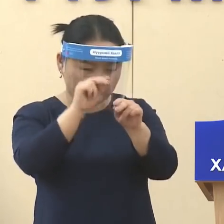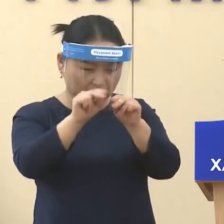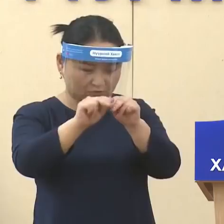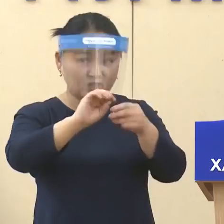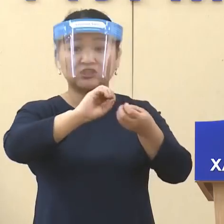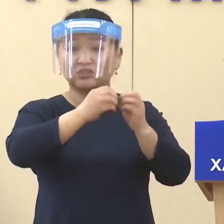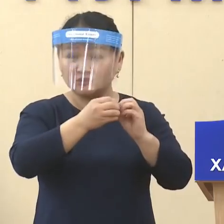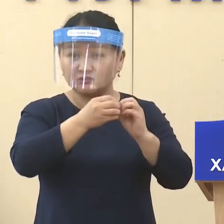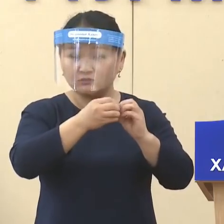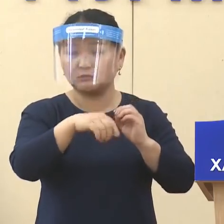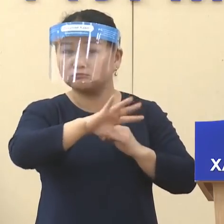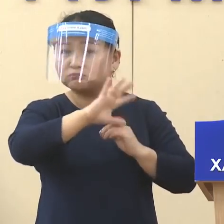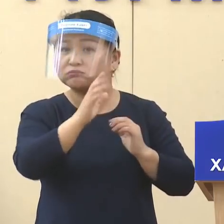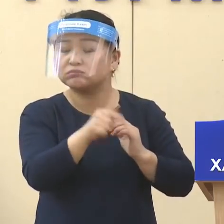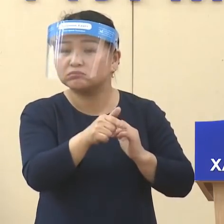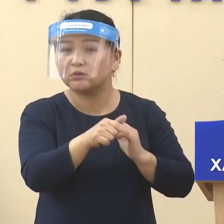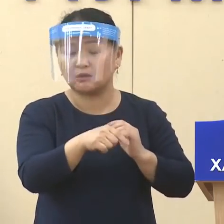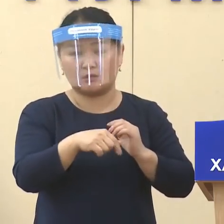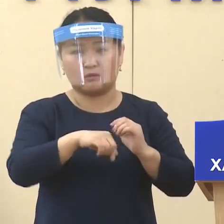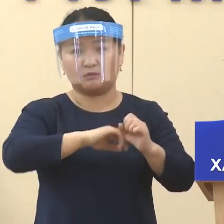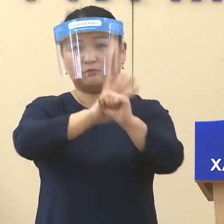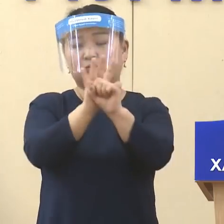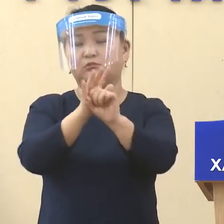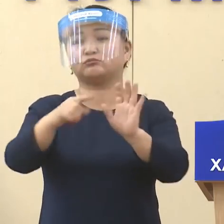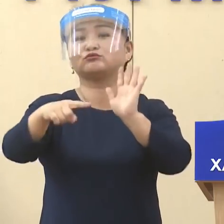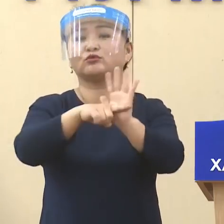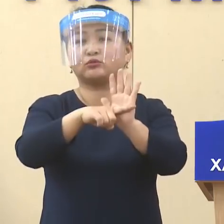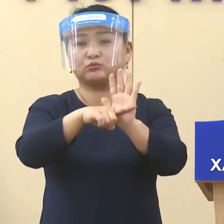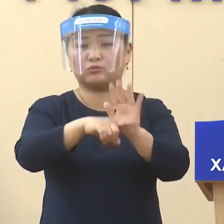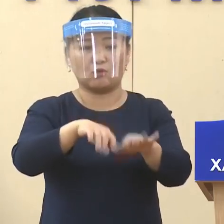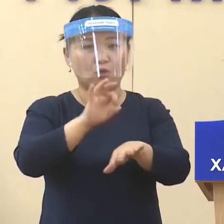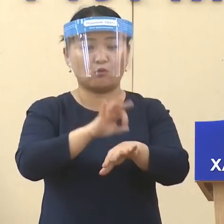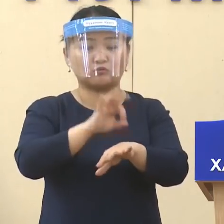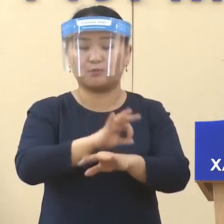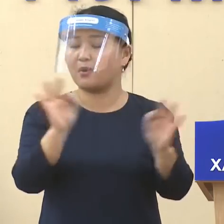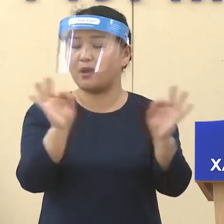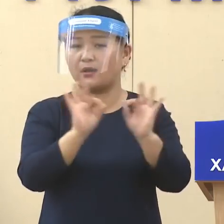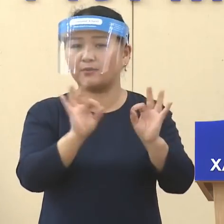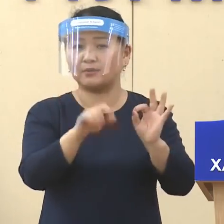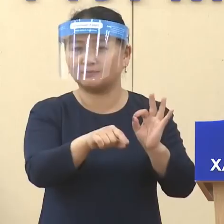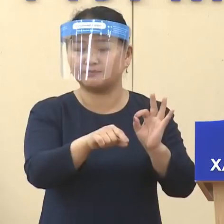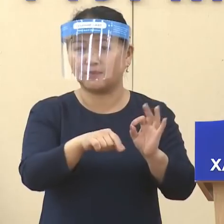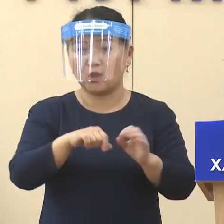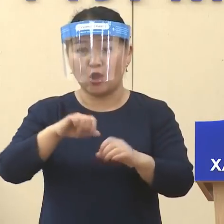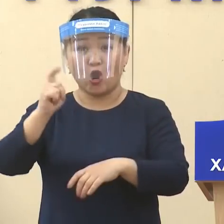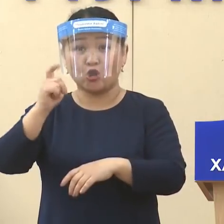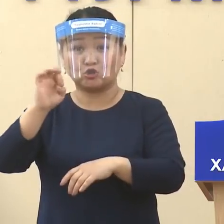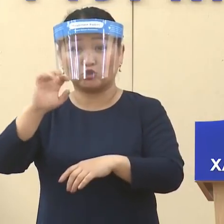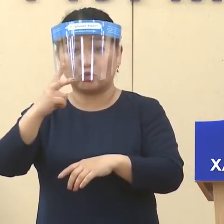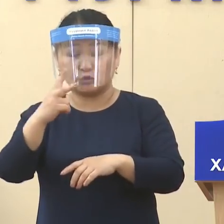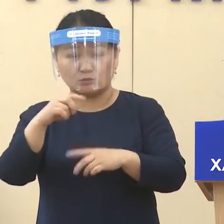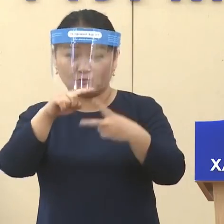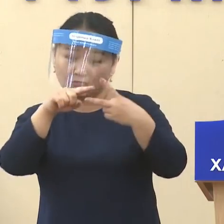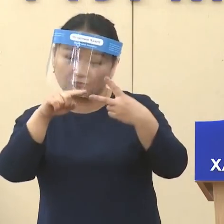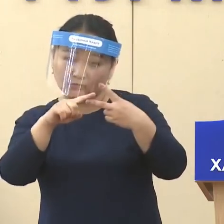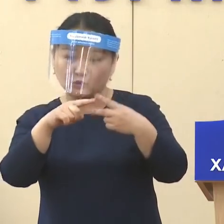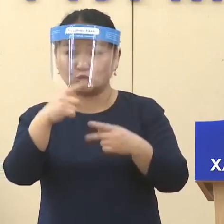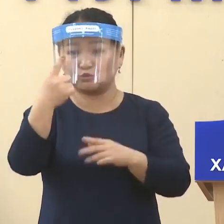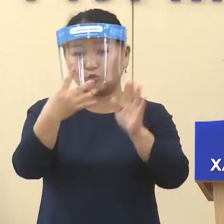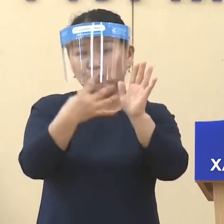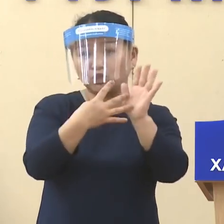Эдгээр хүмүүст бүгдэнд нь коронавирус илрээгүй. За хөсүүтийн вирус судлалын 2 лабораторид 199